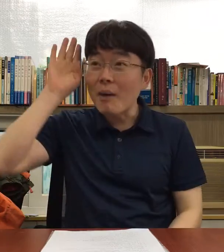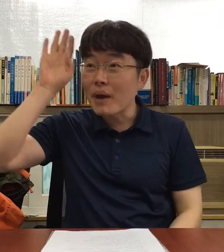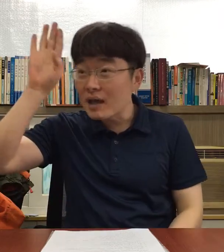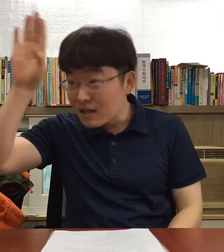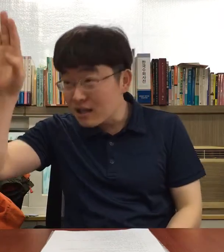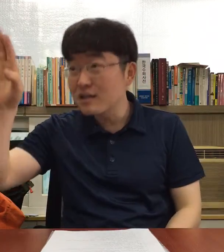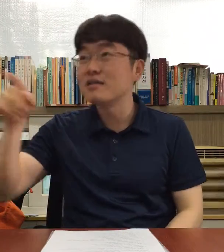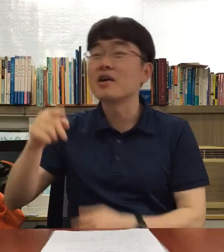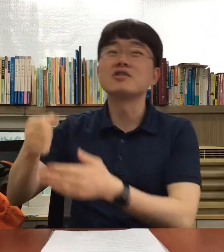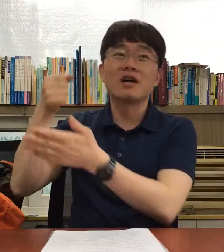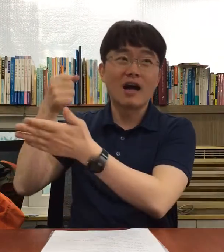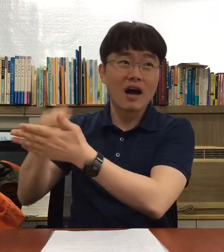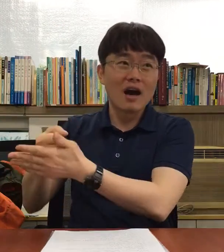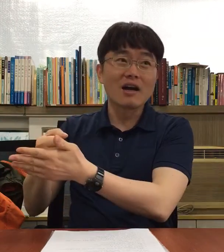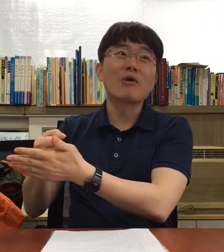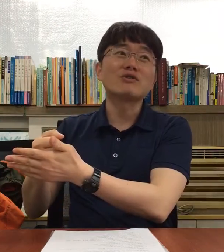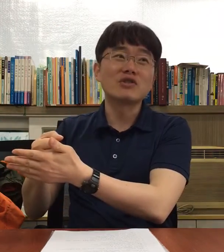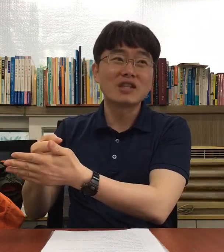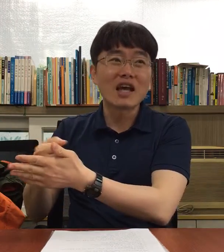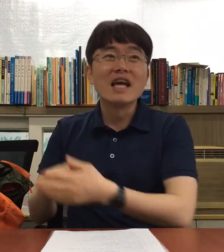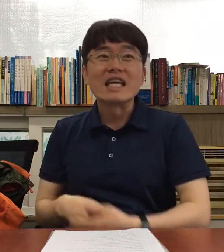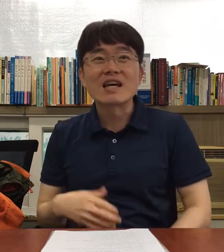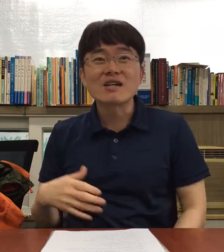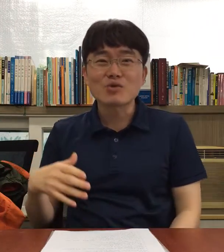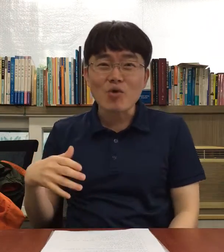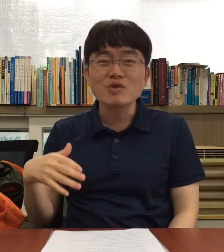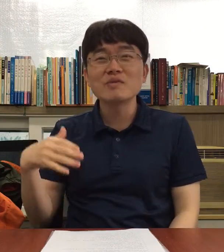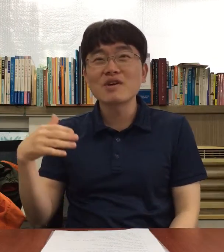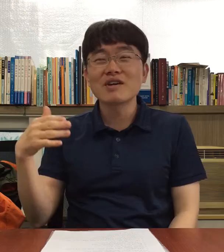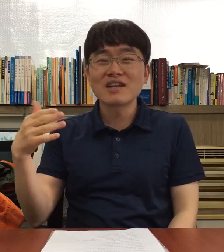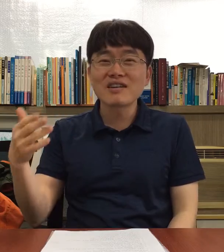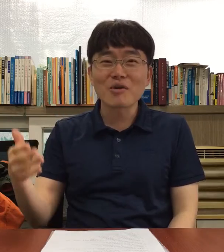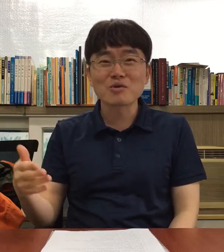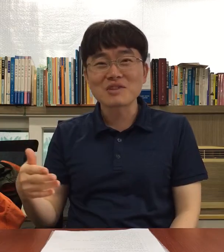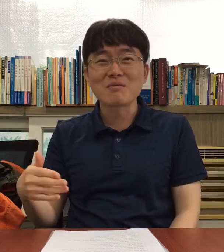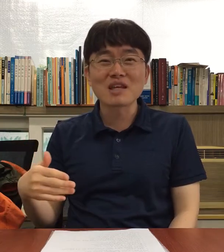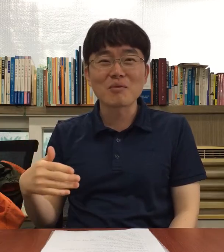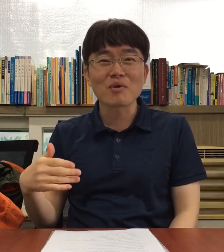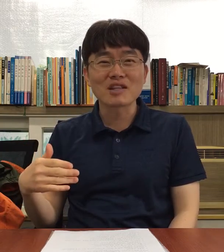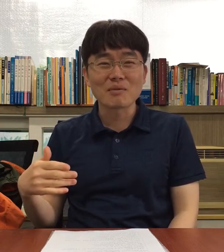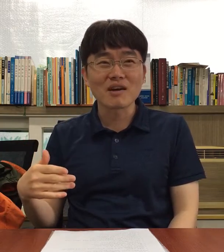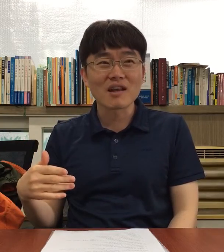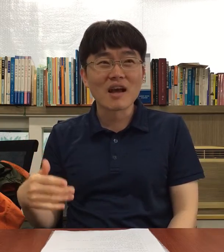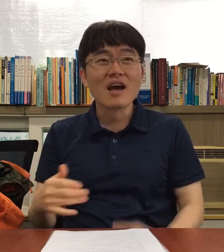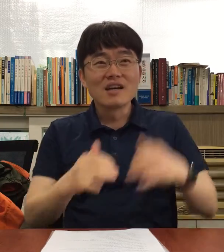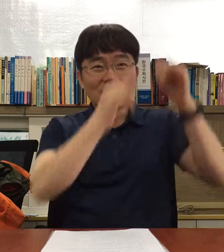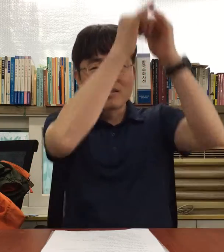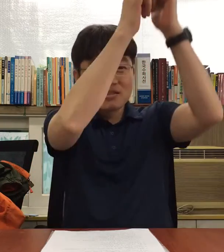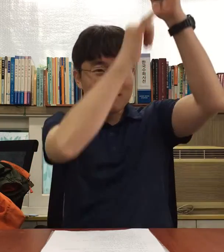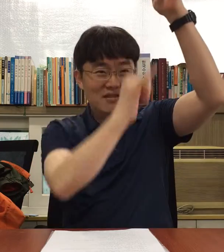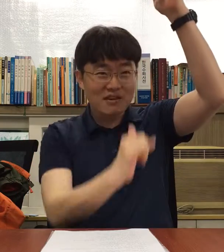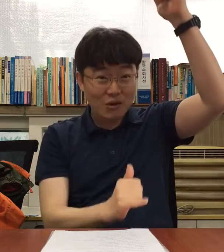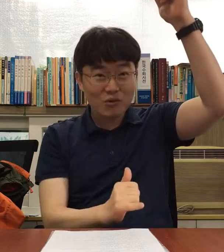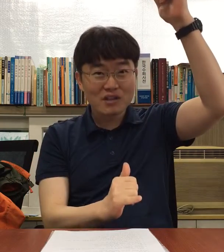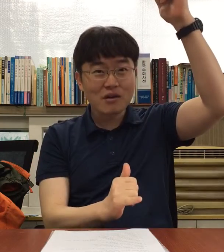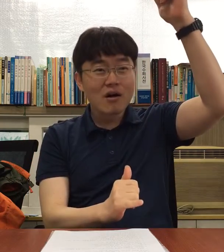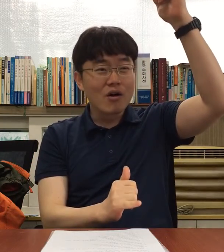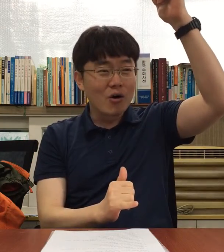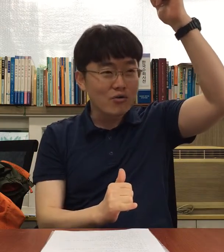앞에 일을 결정하라 라고 할 수 있는데 이거를 조금 더 리얼하고 좀 재미있게 표현하자면 역사를 이렇게 해놓고 나서 얼굴을